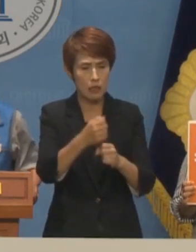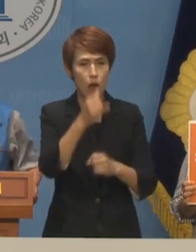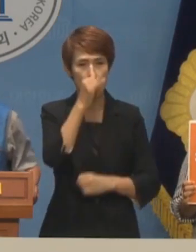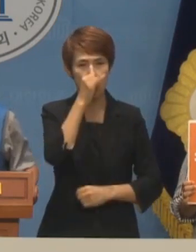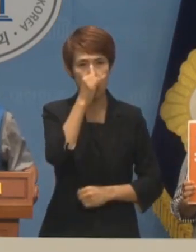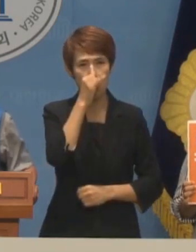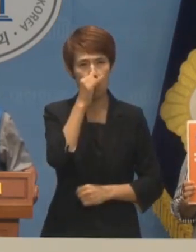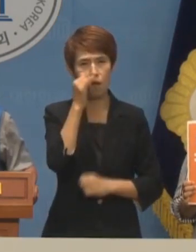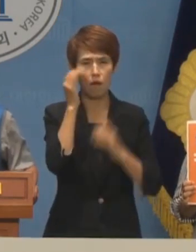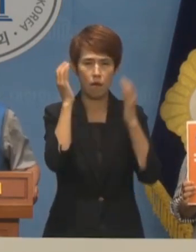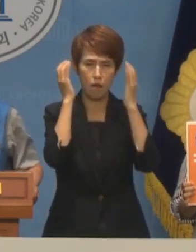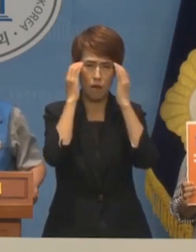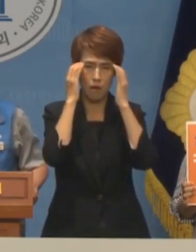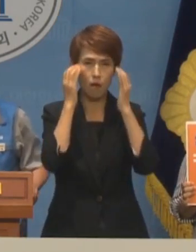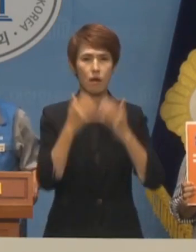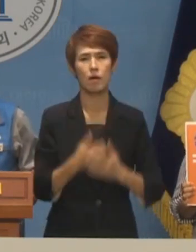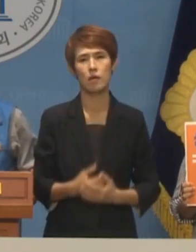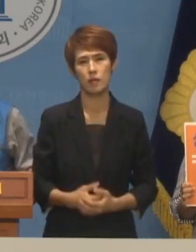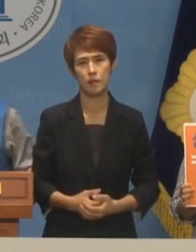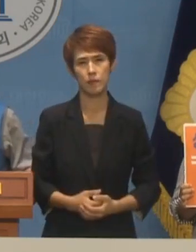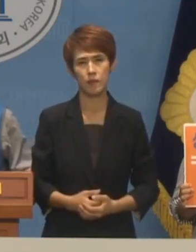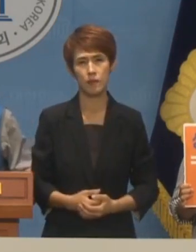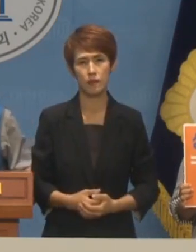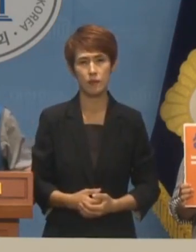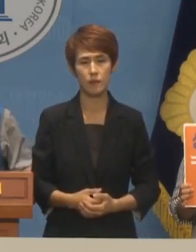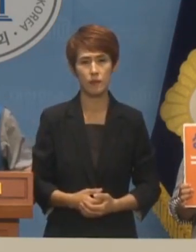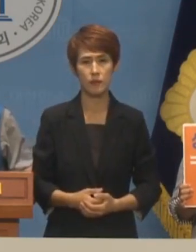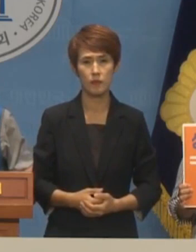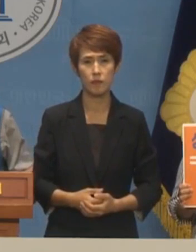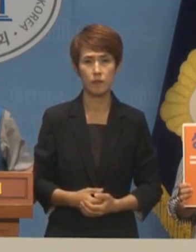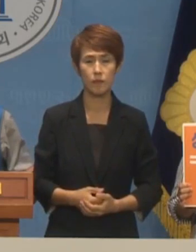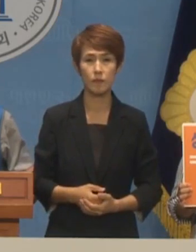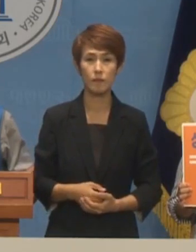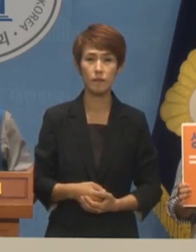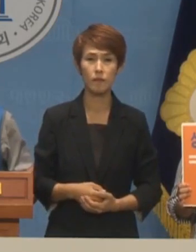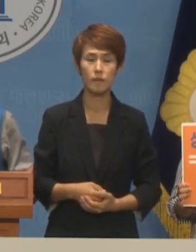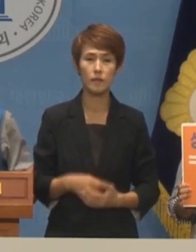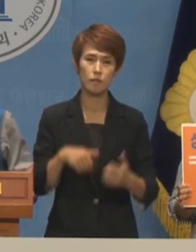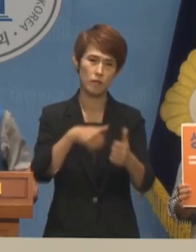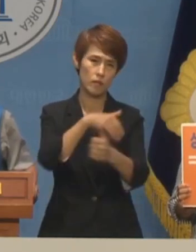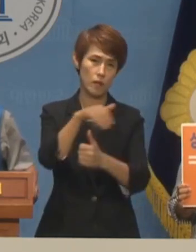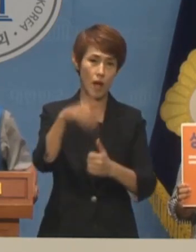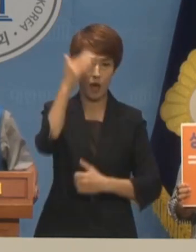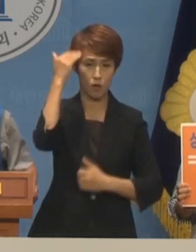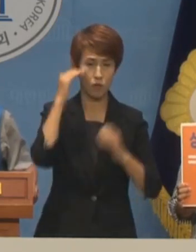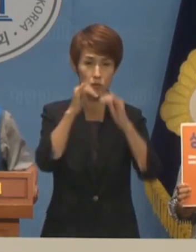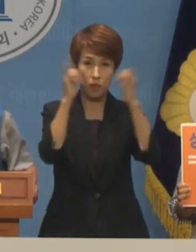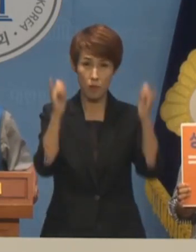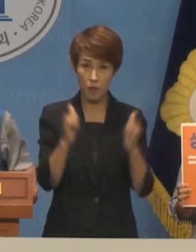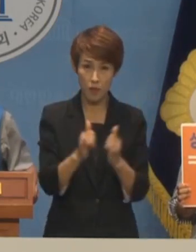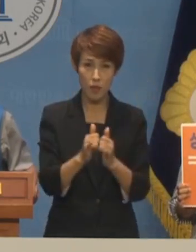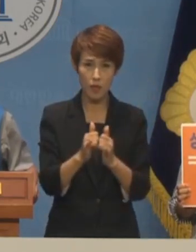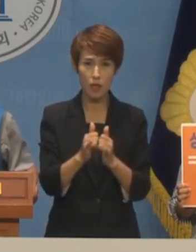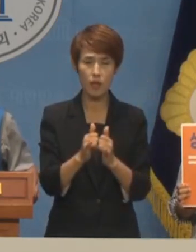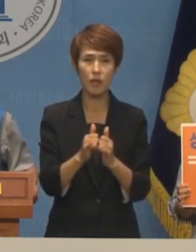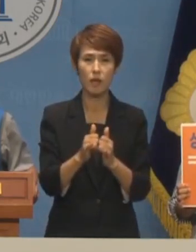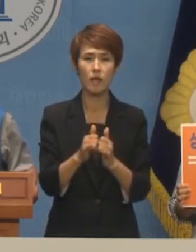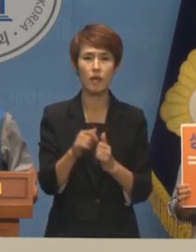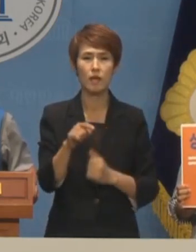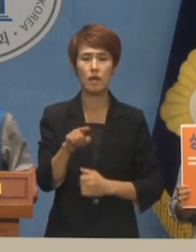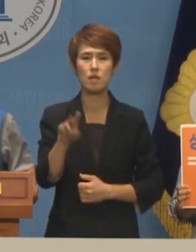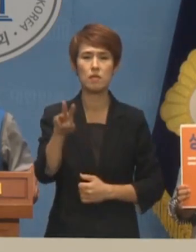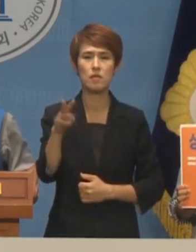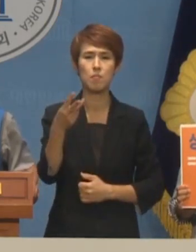그러한 참담한 상황이 지금 플랫폼 노동자들에게 벌어지고 있습니다. 한국 사회 플랫폼 노동자들 이미